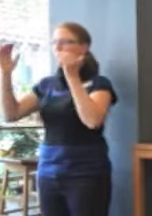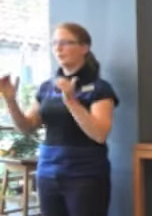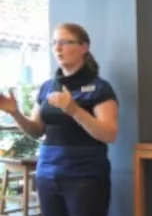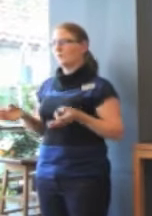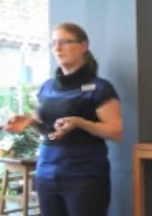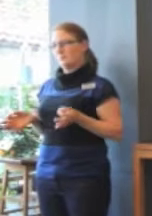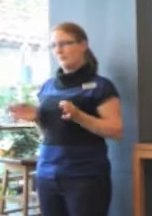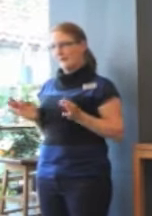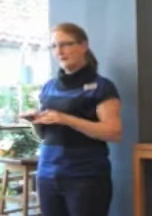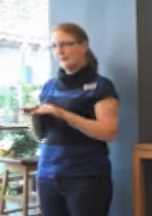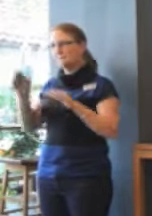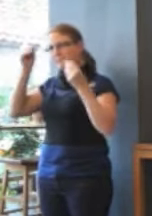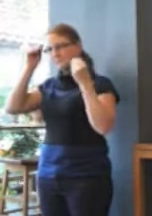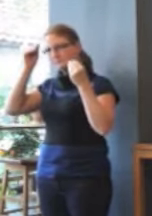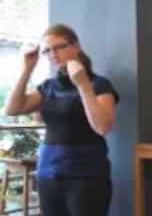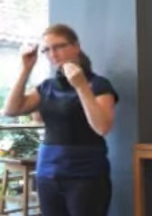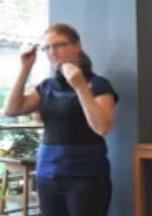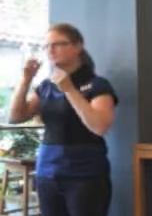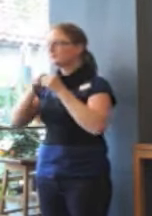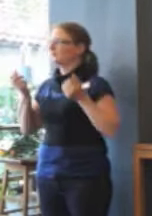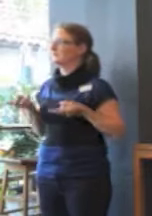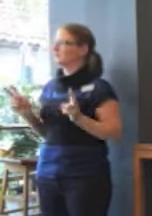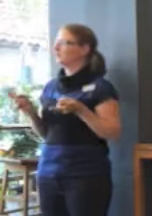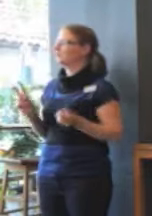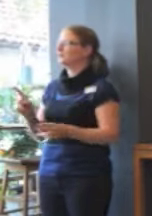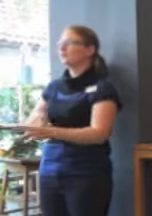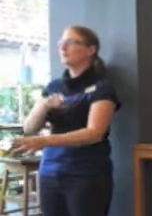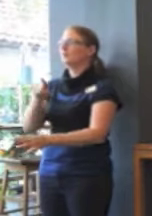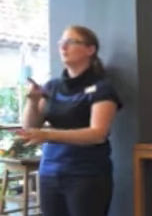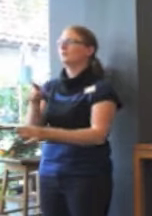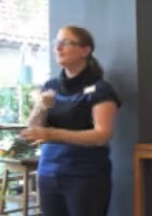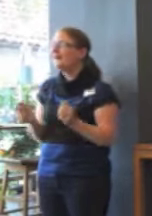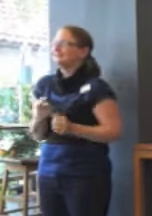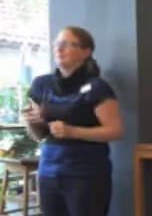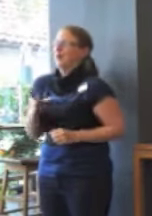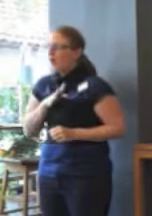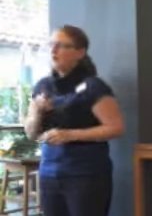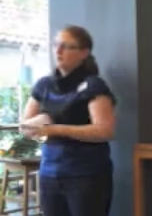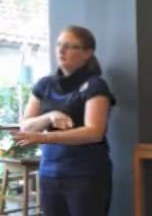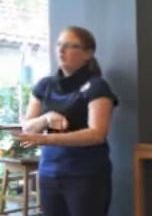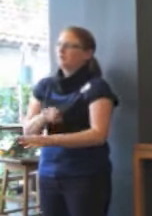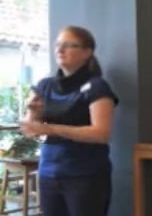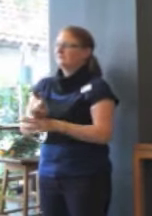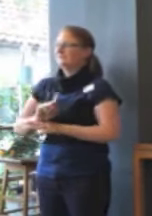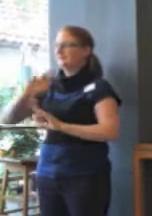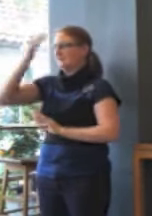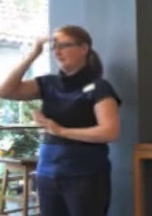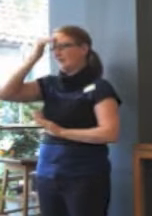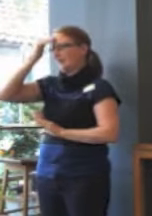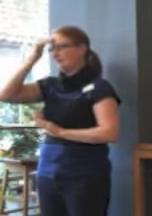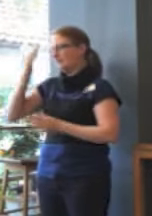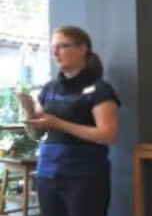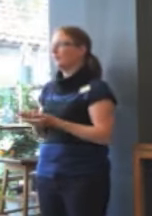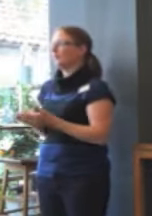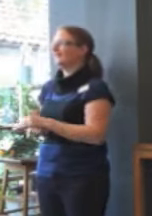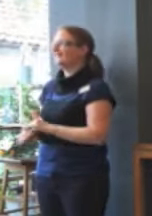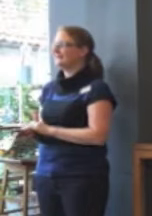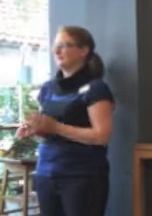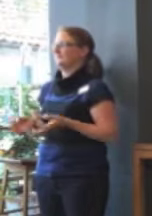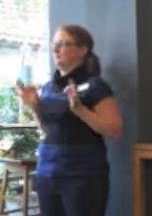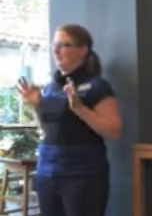formell utbildning. Men däremot en lång erfarenhet och en hög informell kompetens. Och jag tror